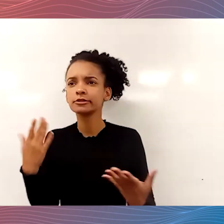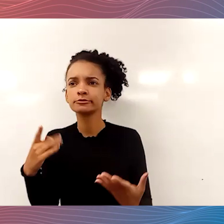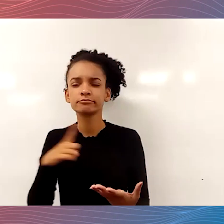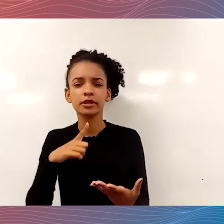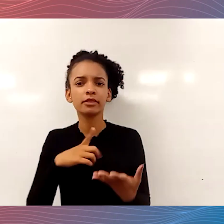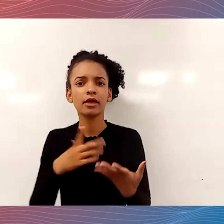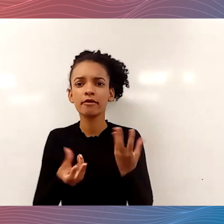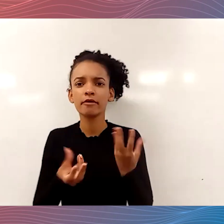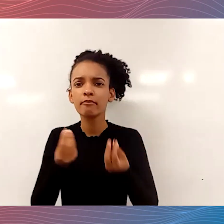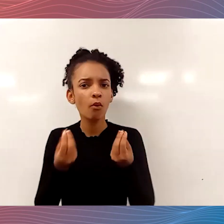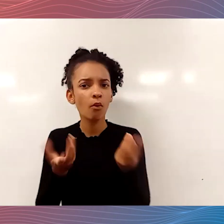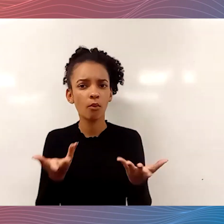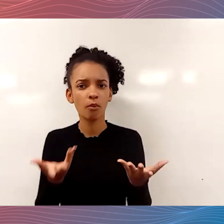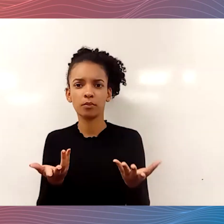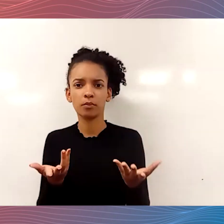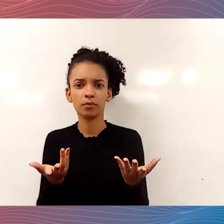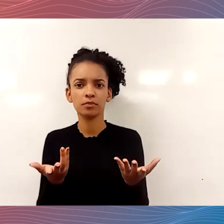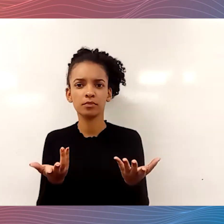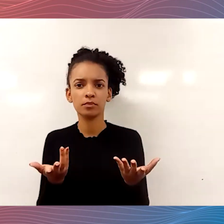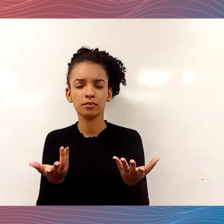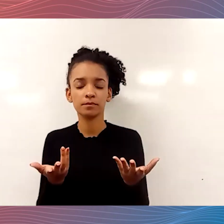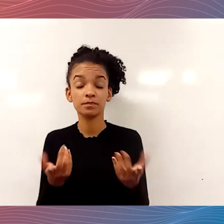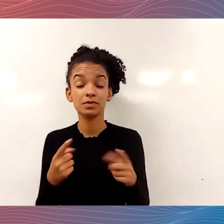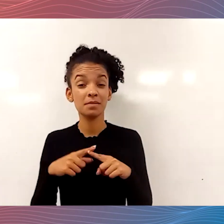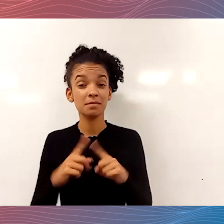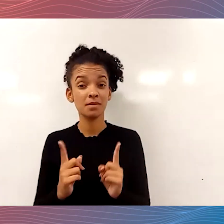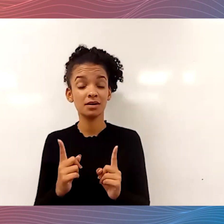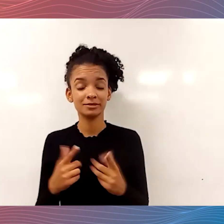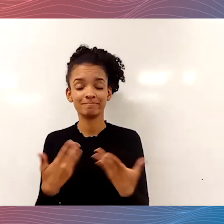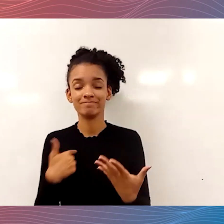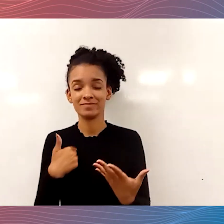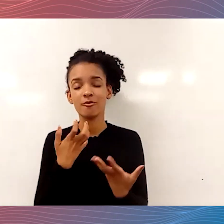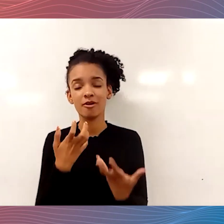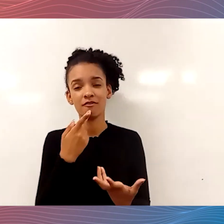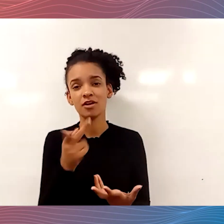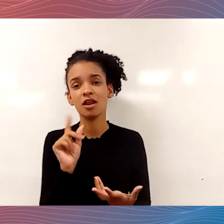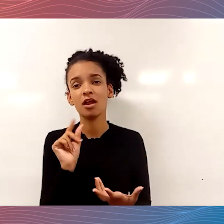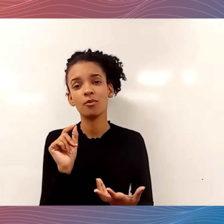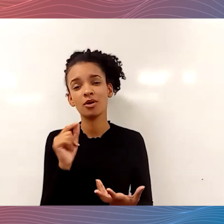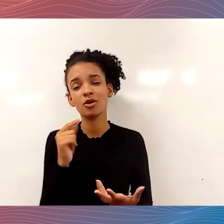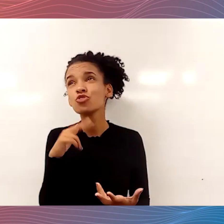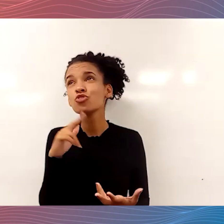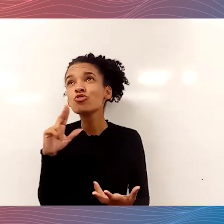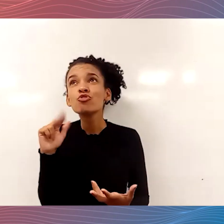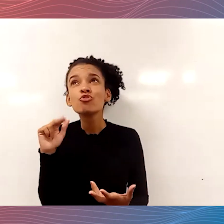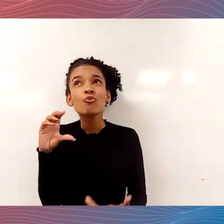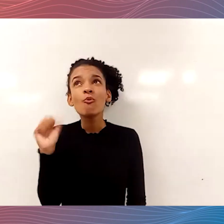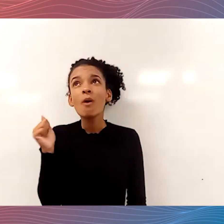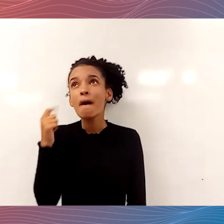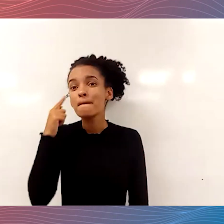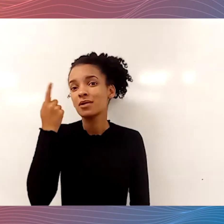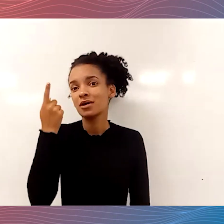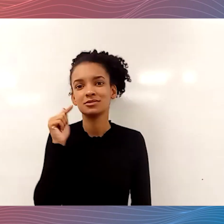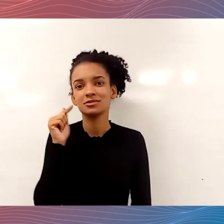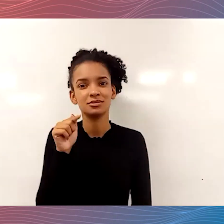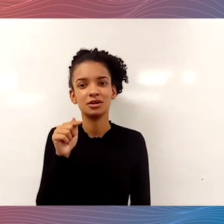irmãos, o que eu quero dizer, irmãos, nunca pensei nisso, mas o Senhor abriu a porta. Já está traduzido no primeiro livro nosso em árabe.